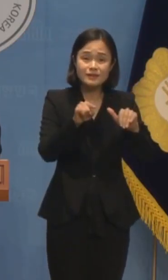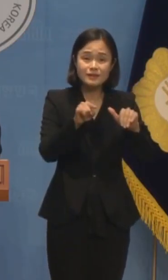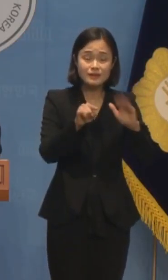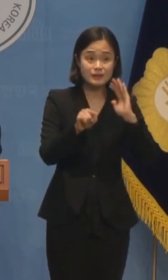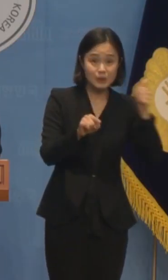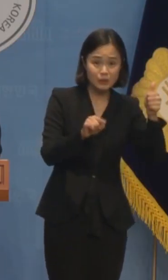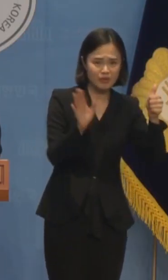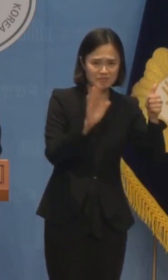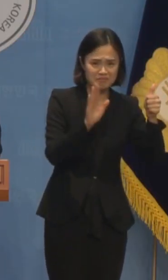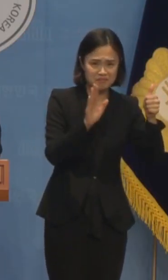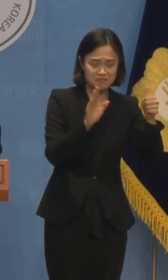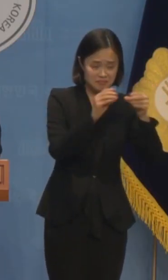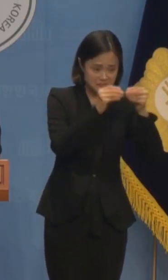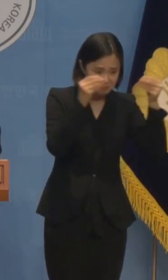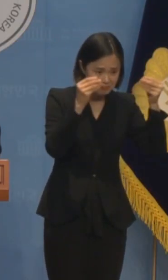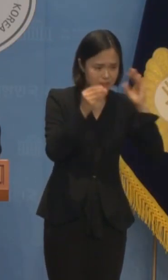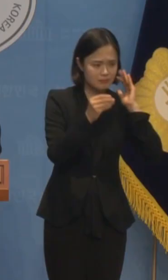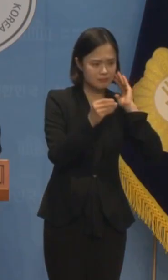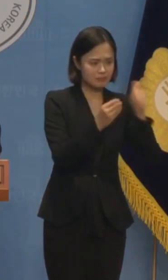여사에 있었다는 얘기입니다.